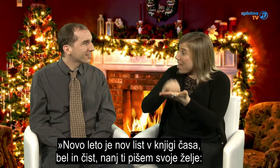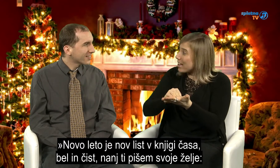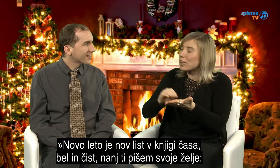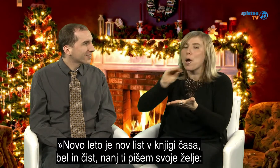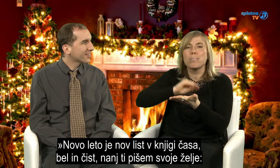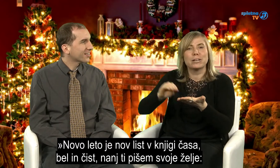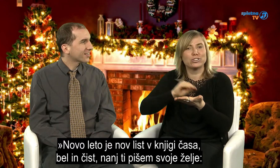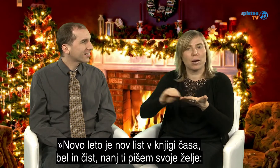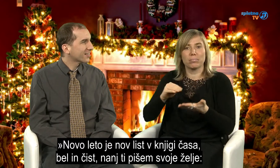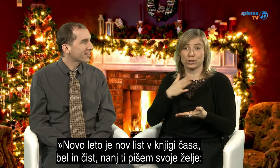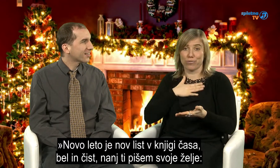veselje.